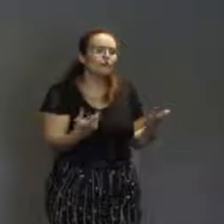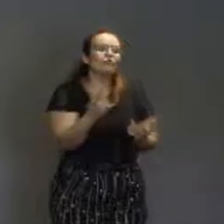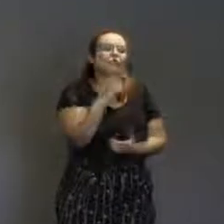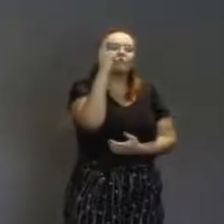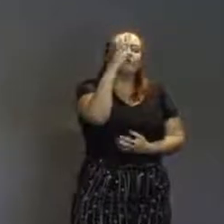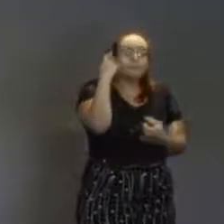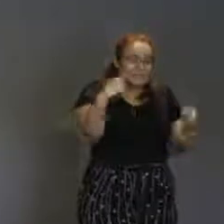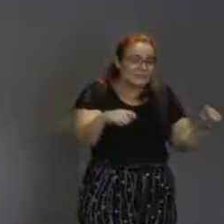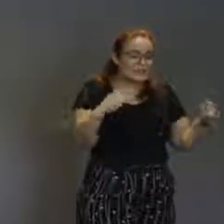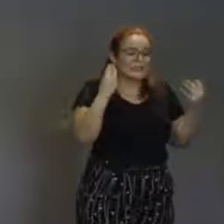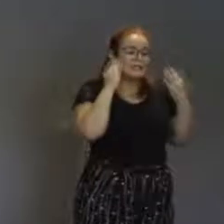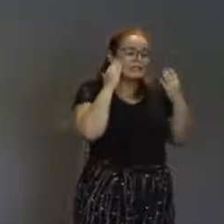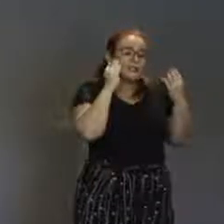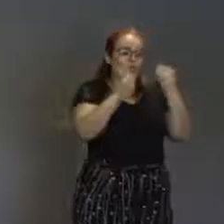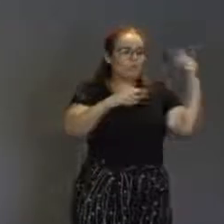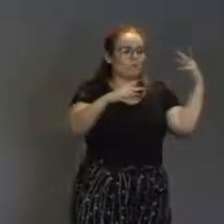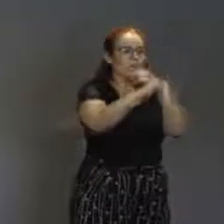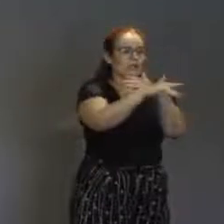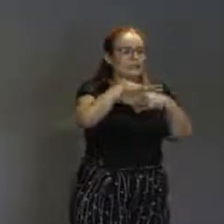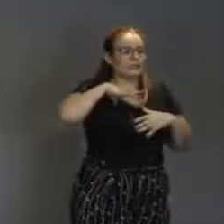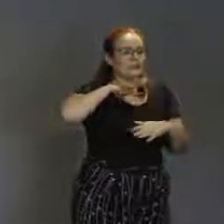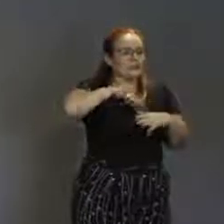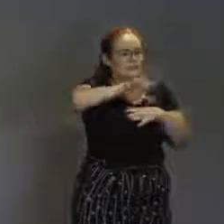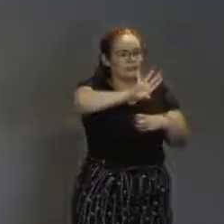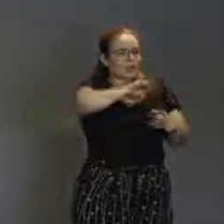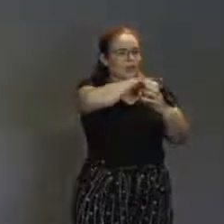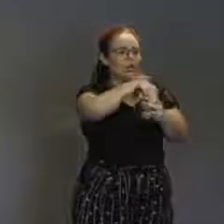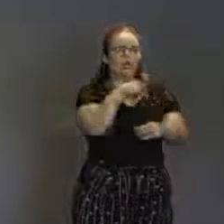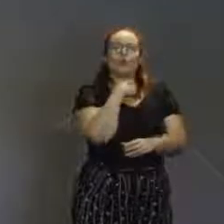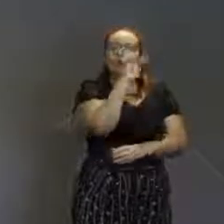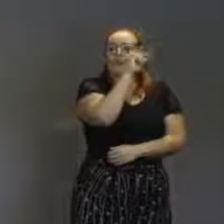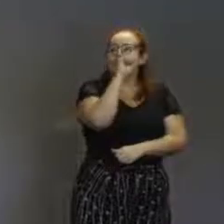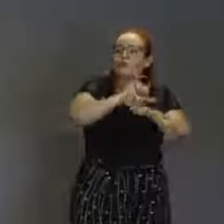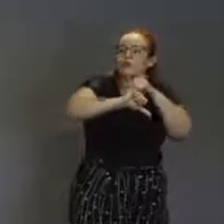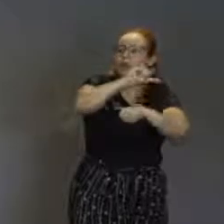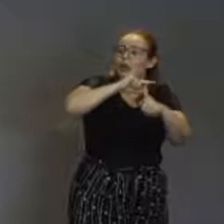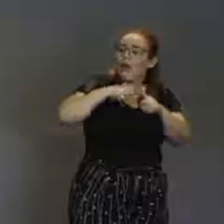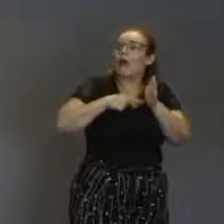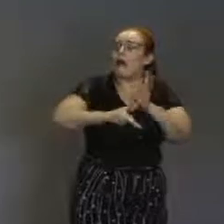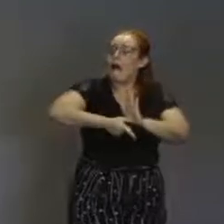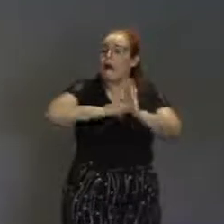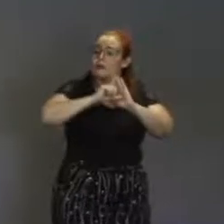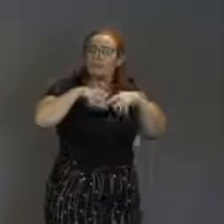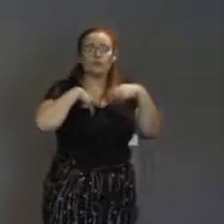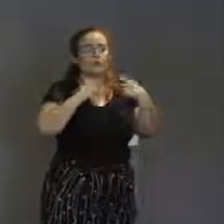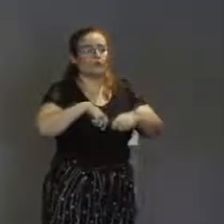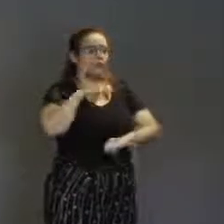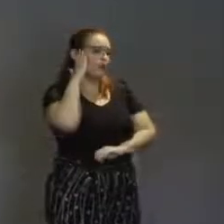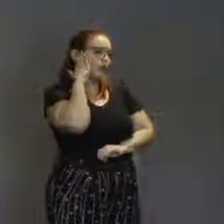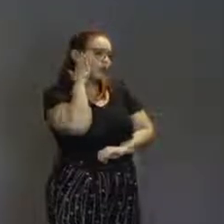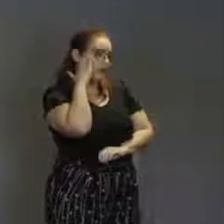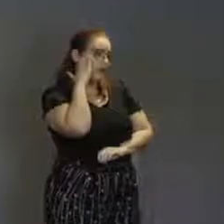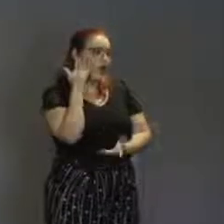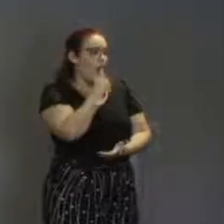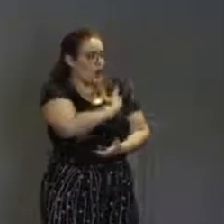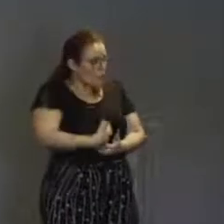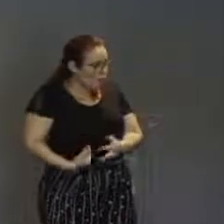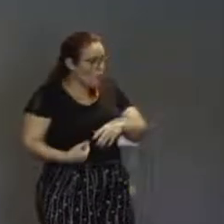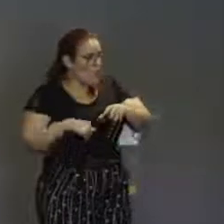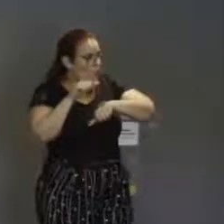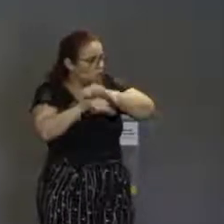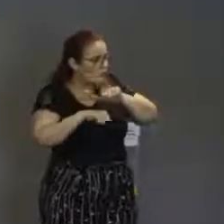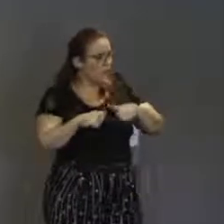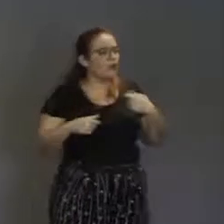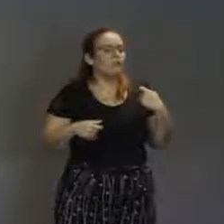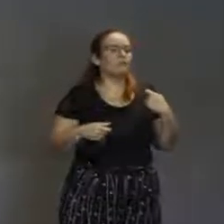pessoas se movem na cidade. A gente não pode mudar nada sem entender aquela coisa. Então, a gente vai mudar a cultura do governo, a gente tem que entender essa cultura.